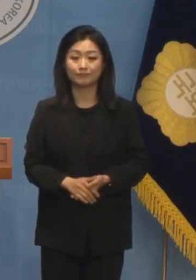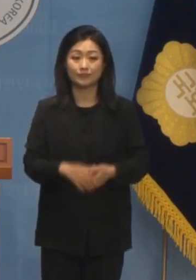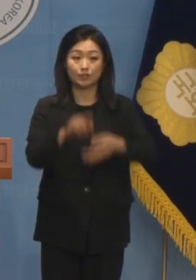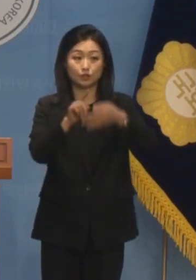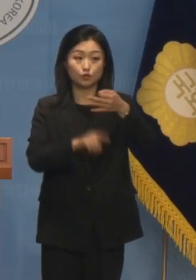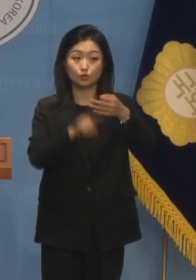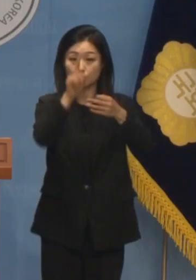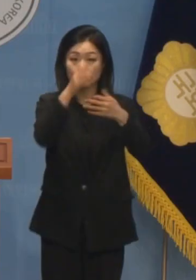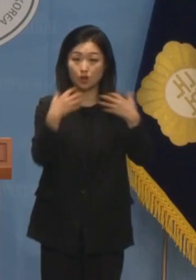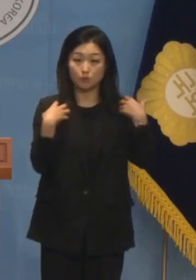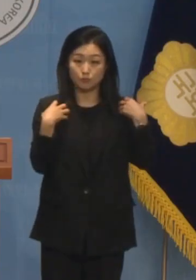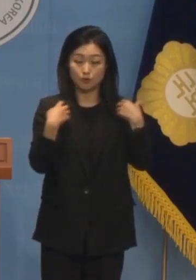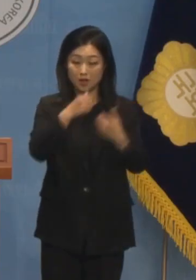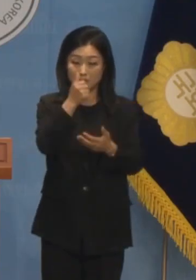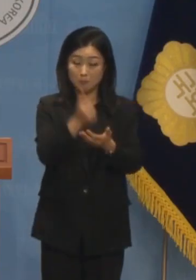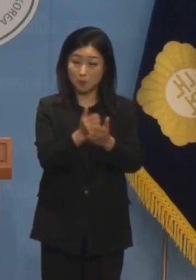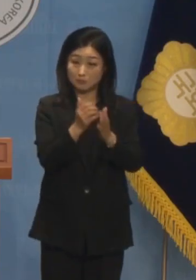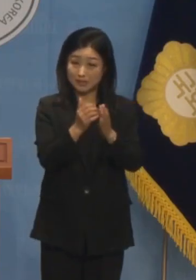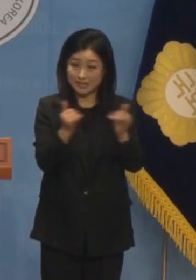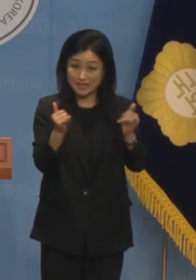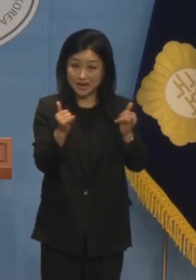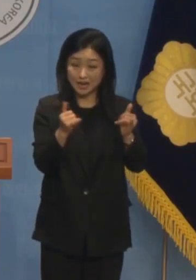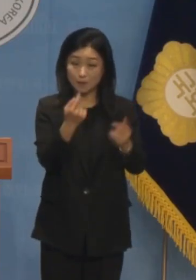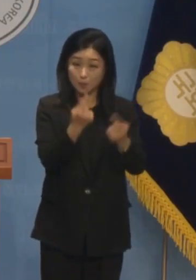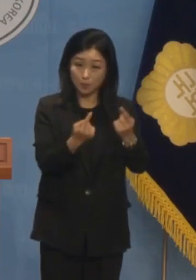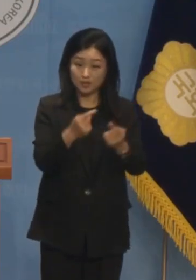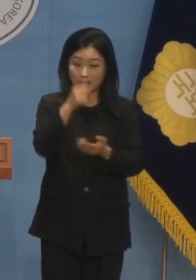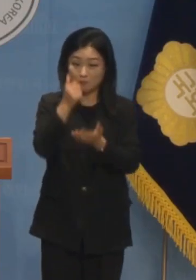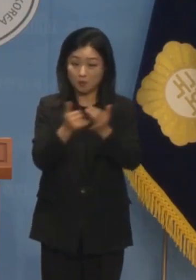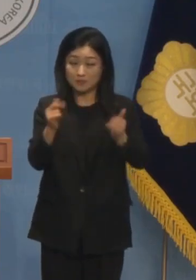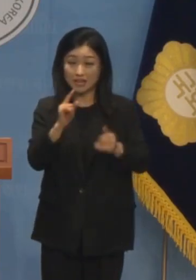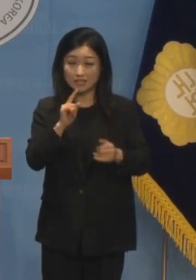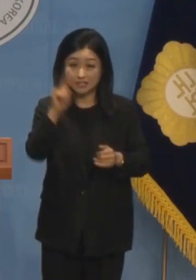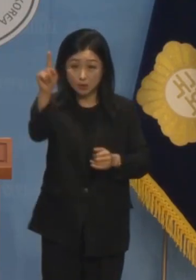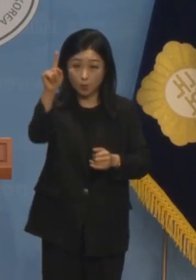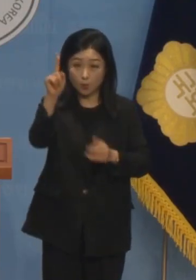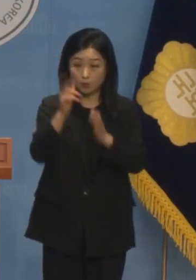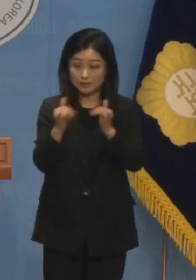윤석열 정권은 범죄자보다 범죄 신고자 잡는 게 더 급한가?